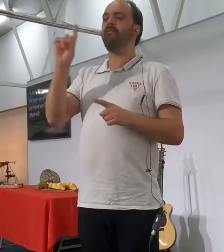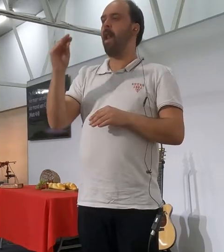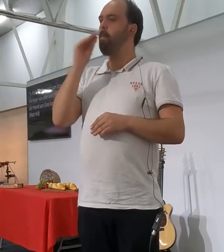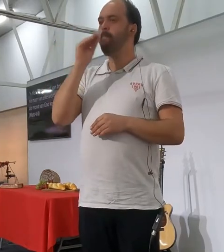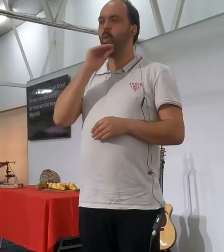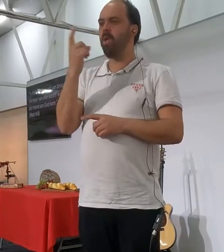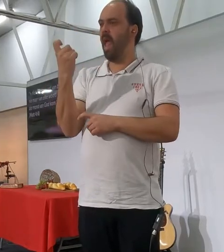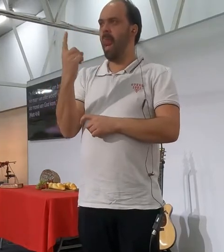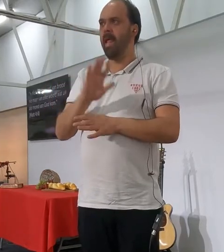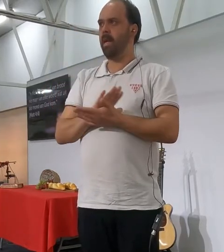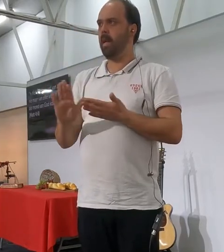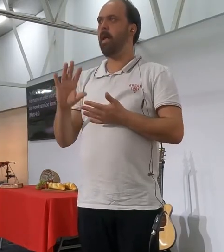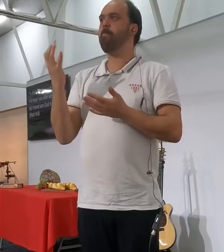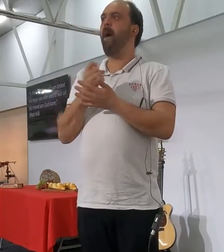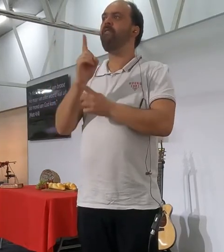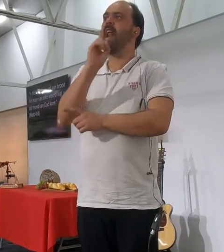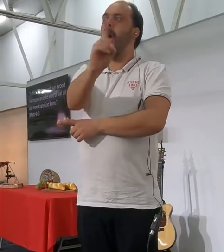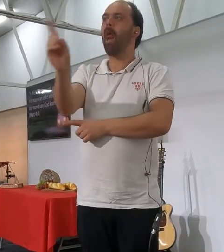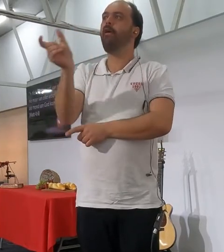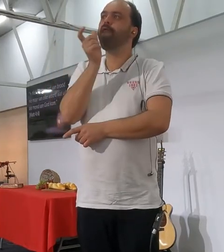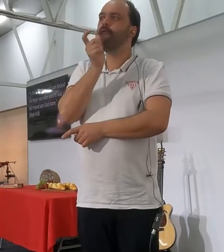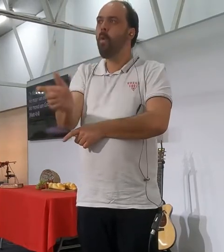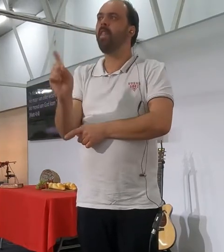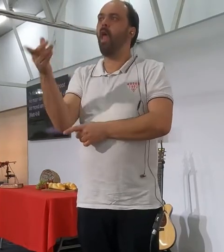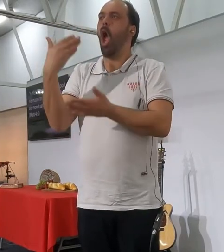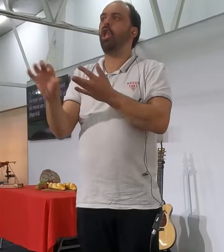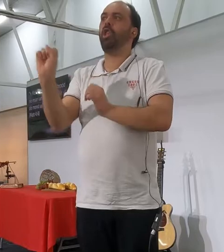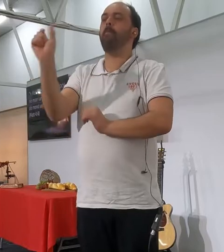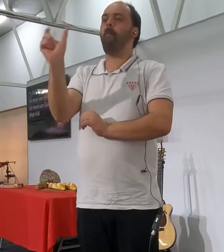maar van elke, woord wat uit Godse mond kom,